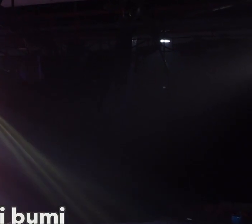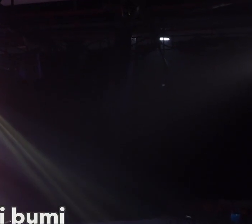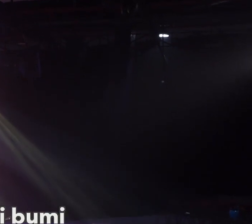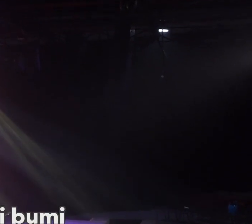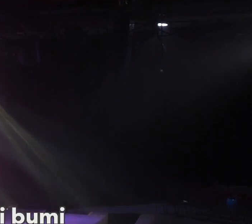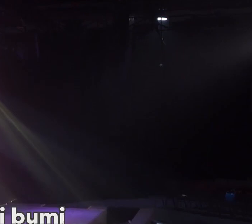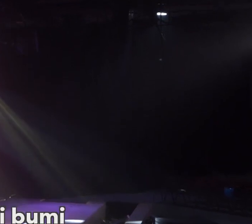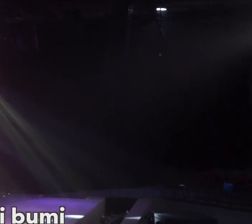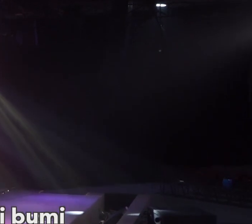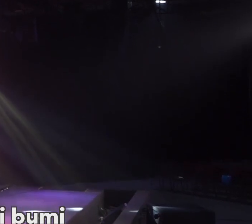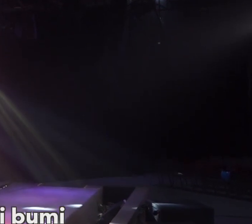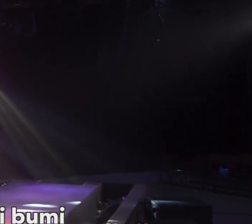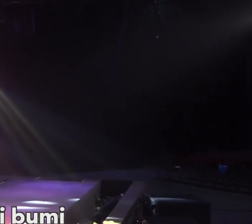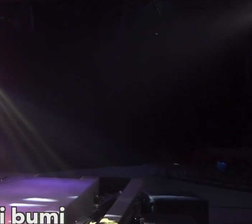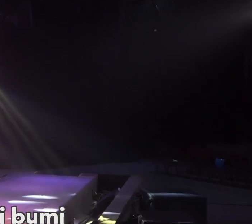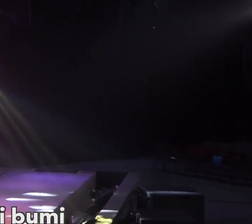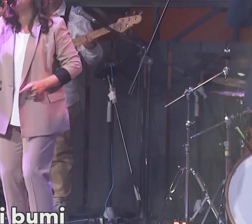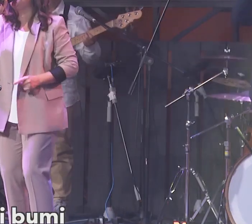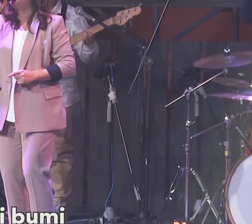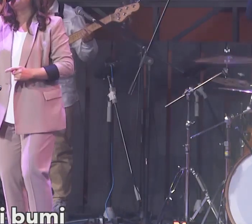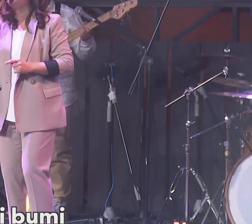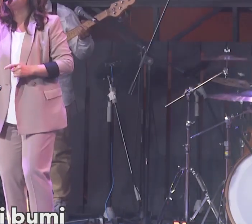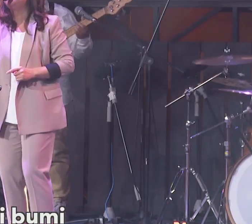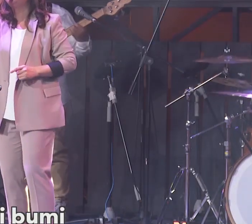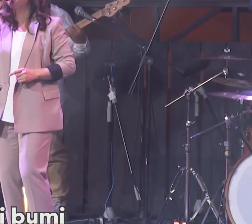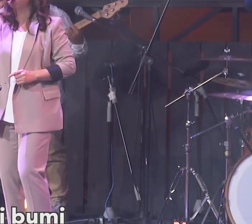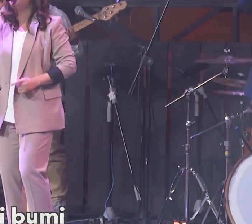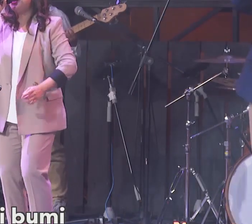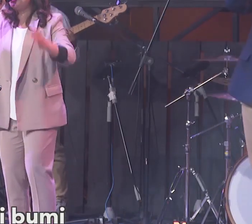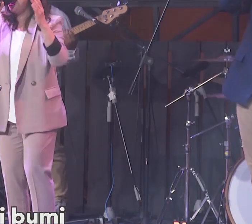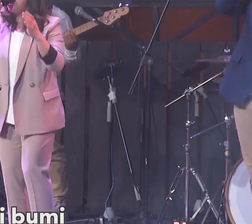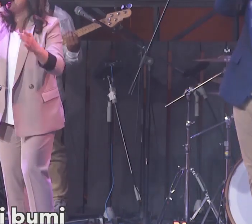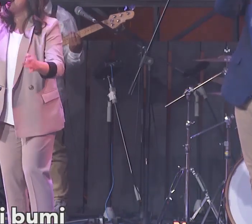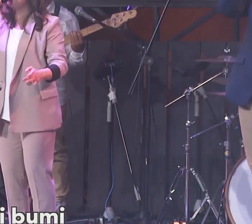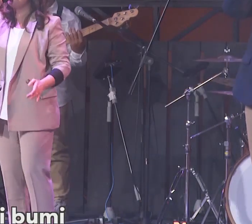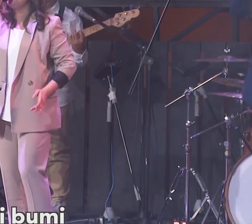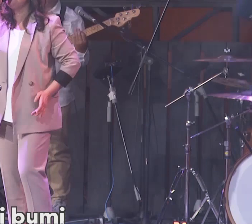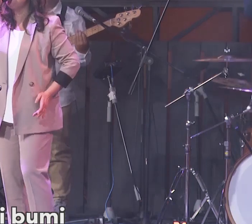Sejauh langit dari bumi